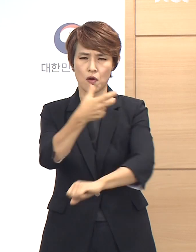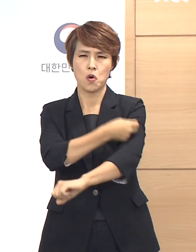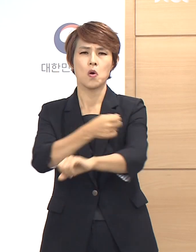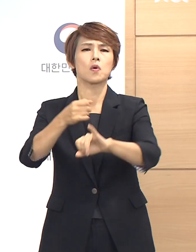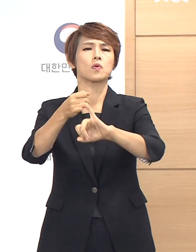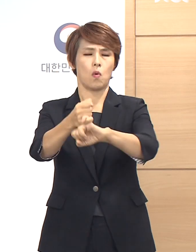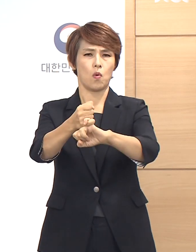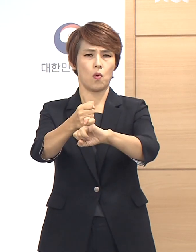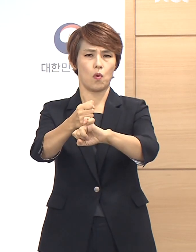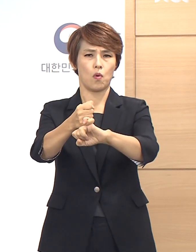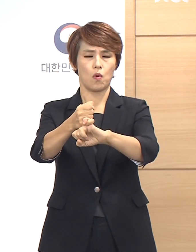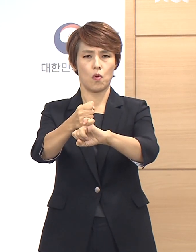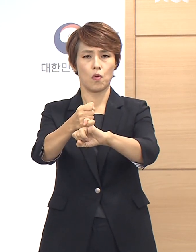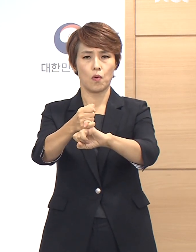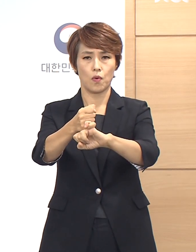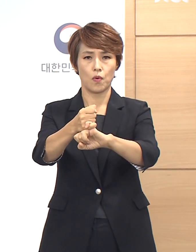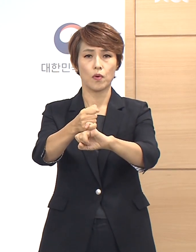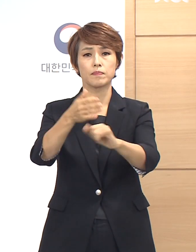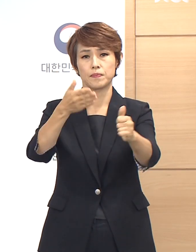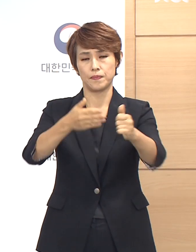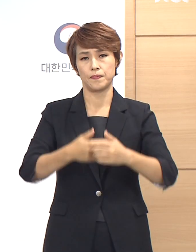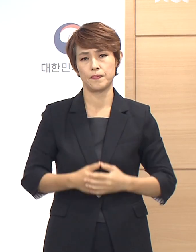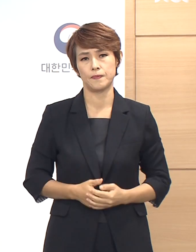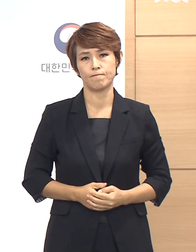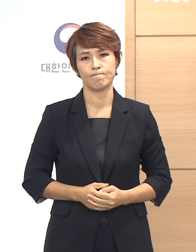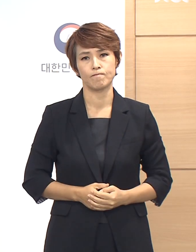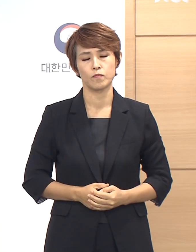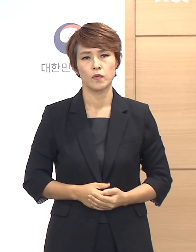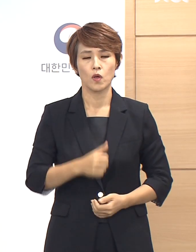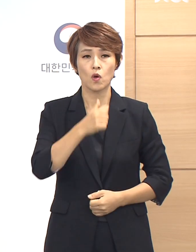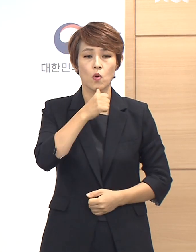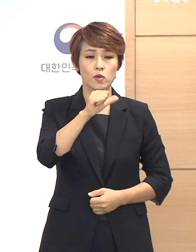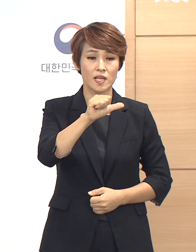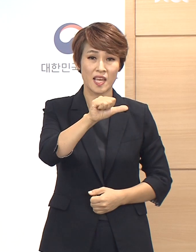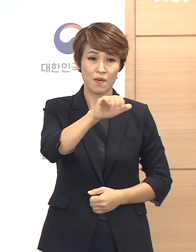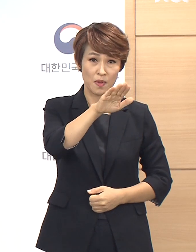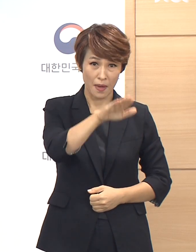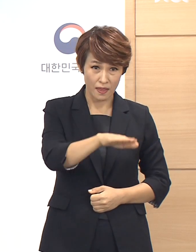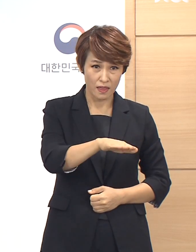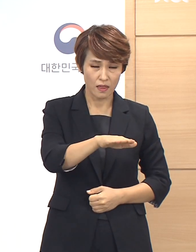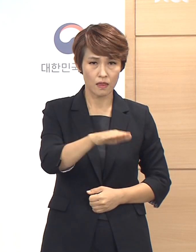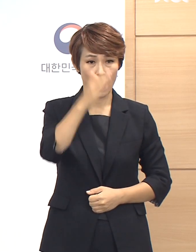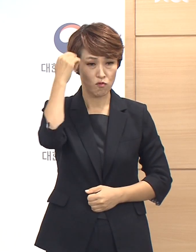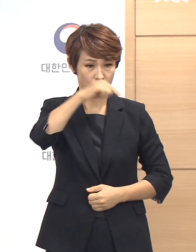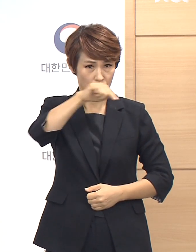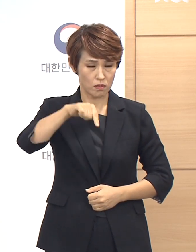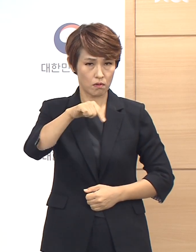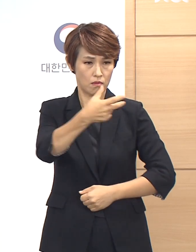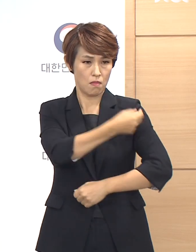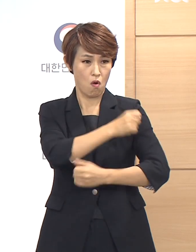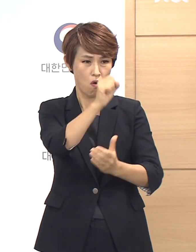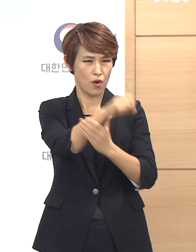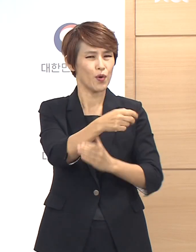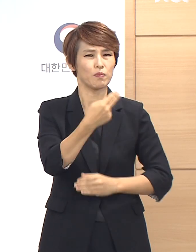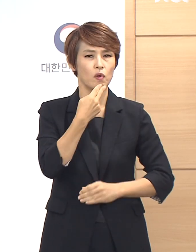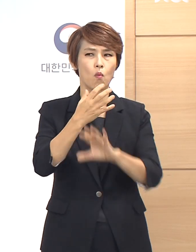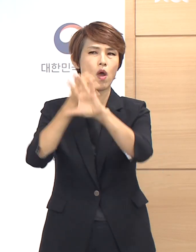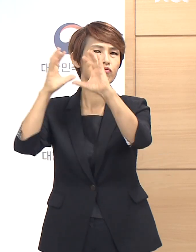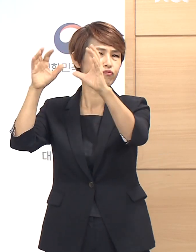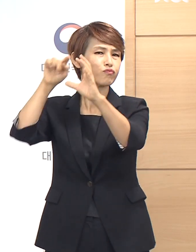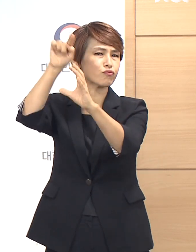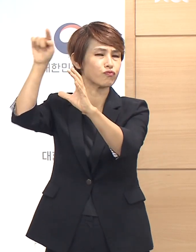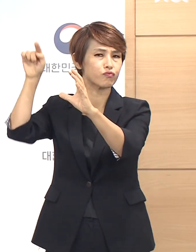맞으라고 그래서 권고를 드리는 것이고요. 안타깝게도 5세 미만은 우리나라에 지금 허가가 난 백신이 없습니다. 외국 같은